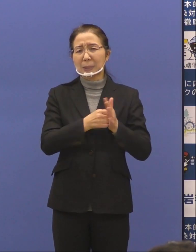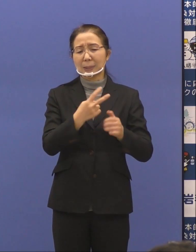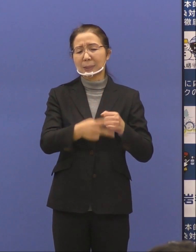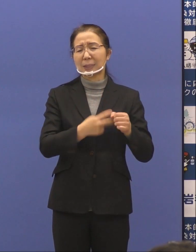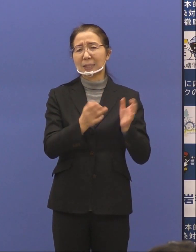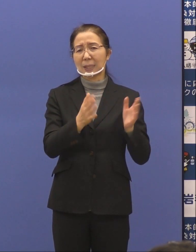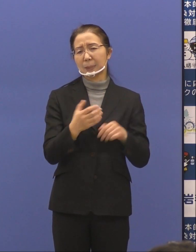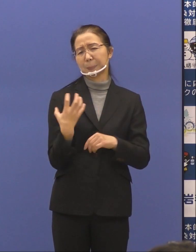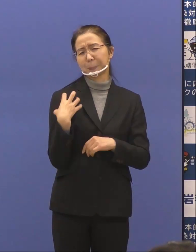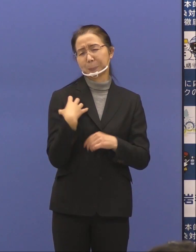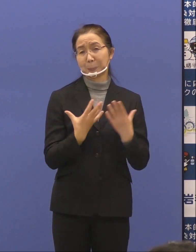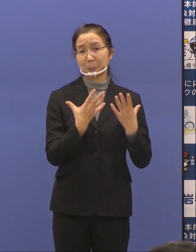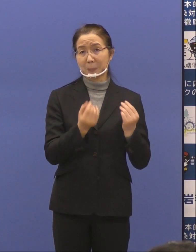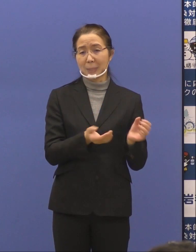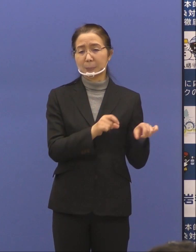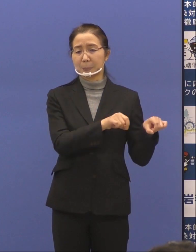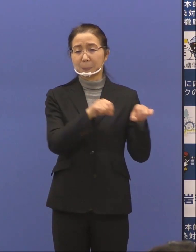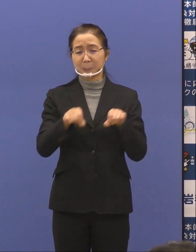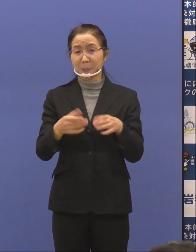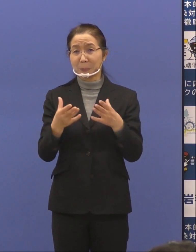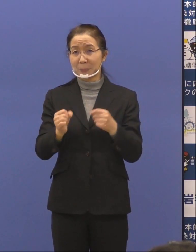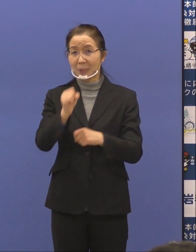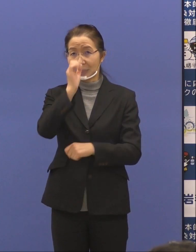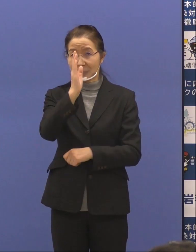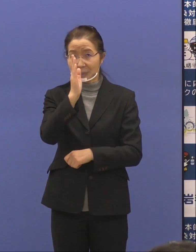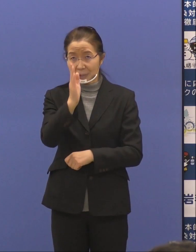務しておりました。よろしくお願いいたします。 はい、